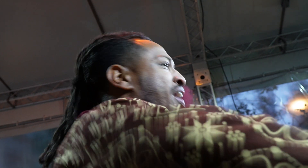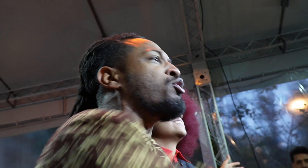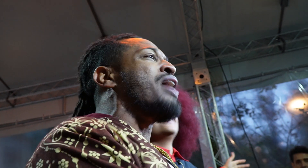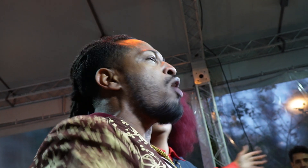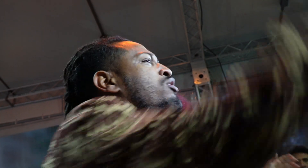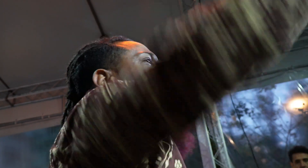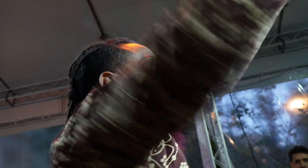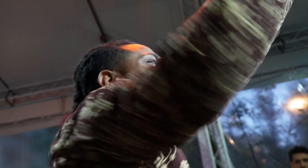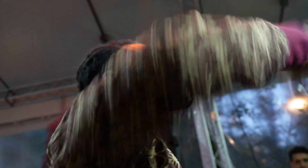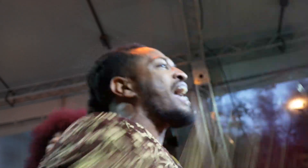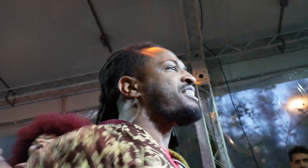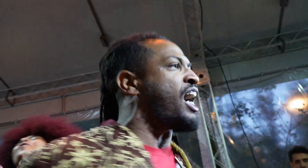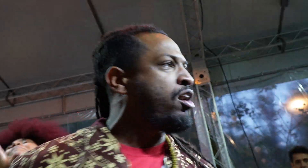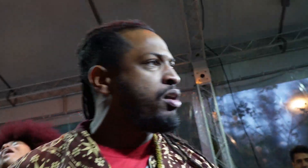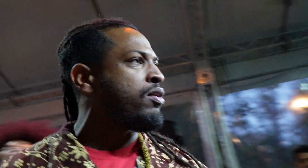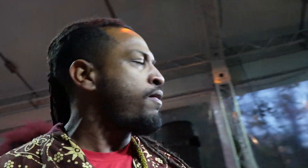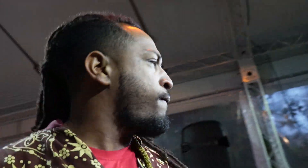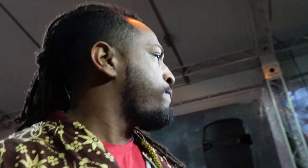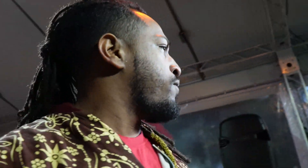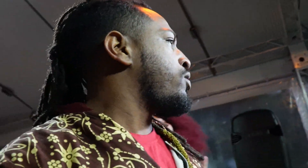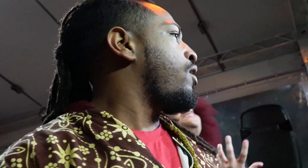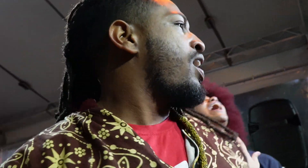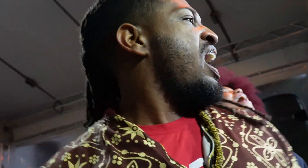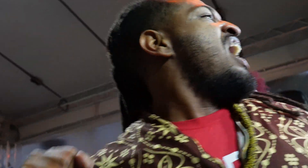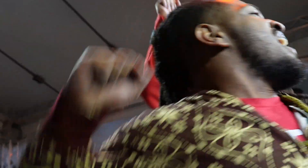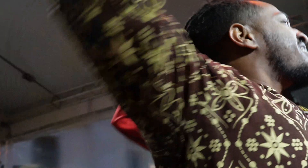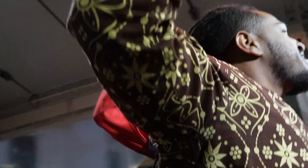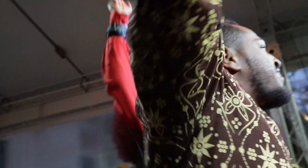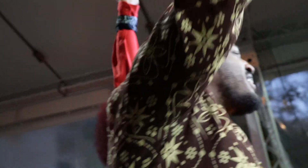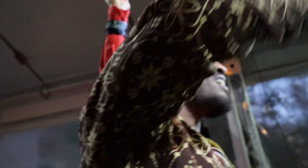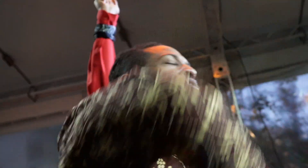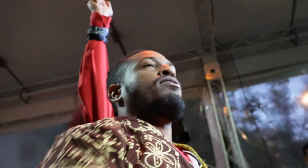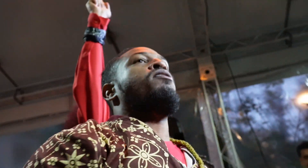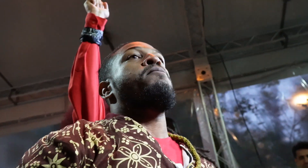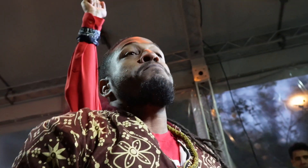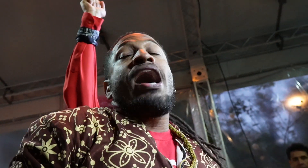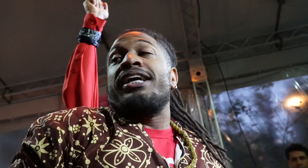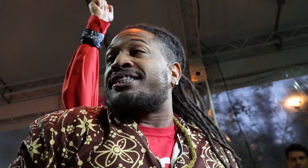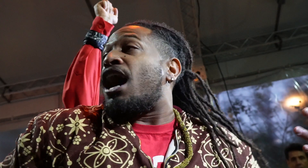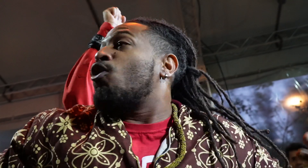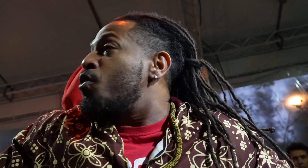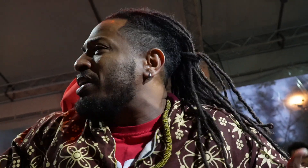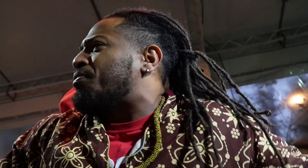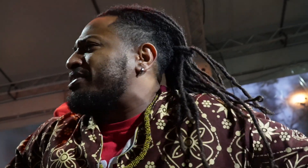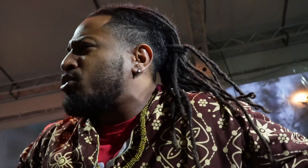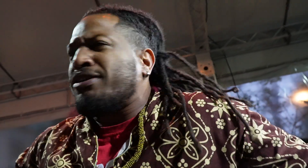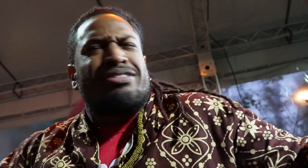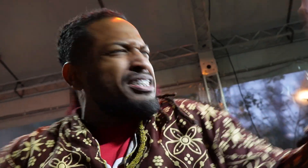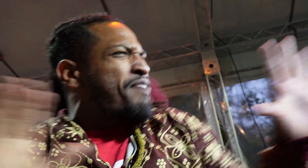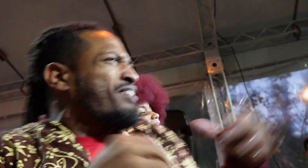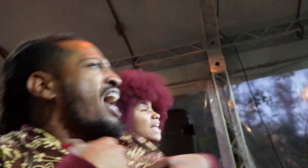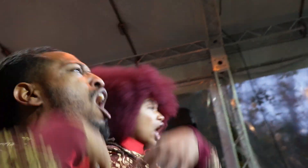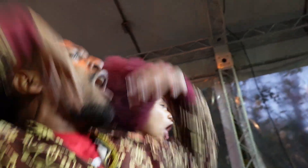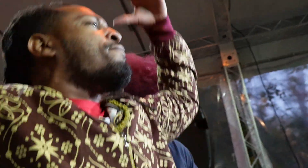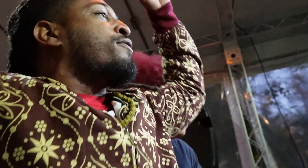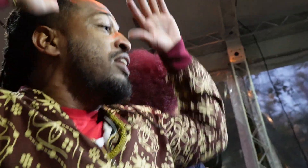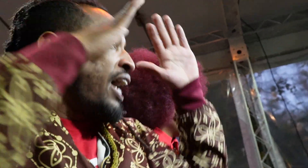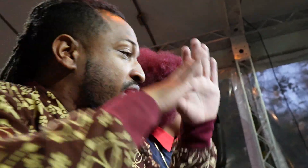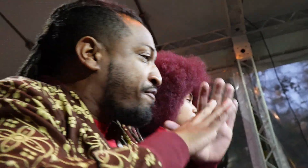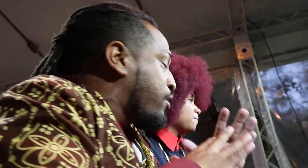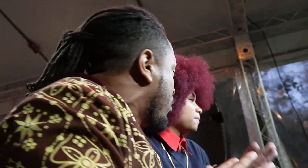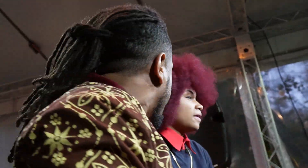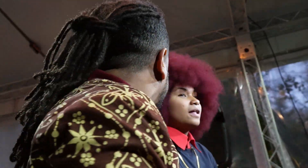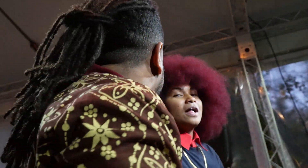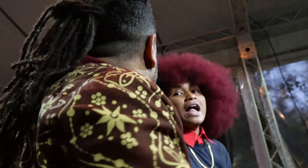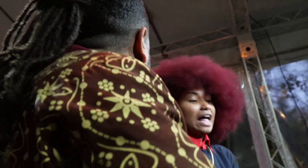cabelo natural não é tendência. O meu cabelo natural é resistência. Mas algumas pessoas não têm esse fato, que é óbvio.